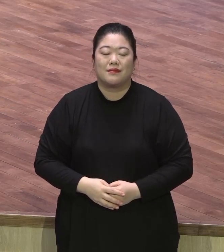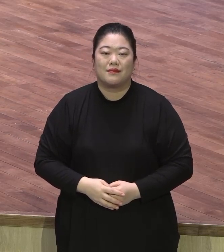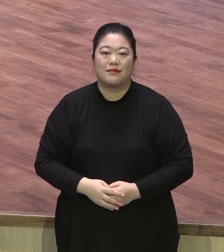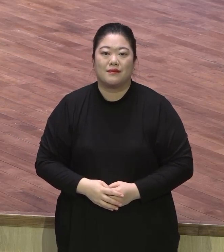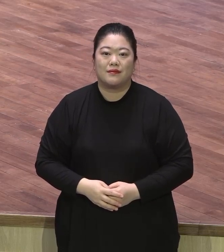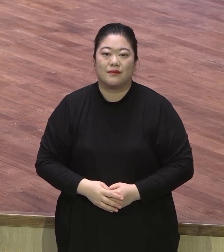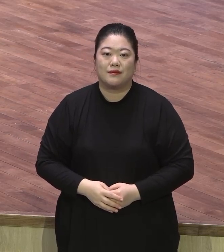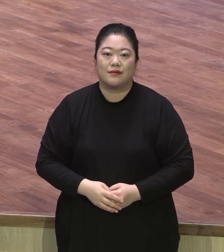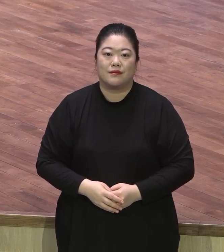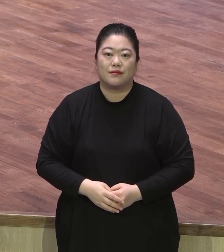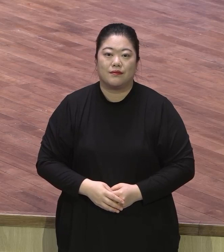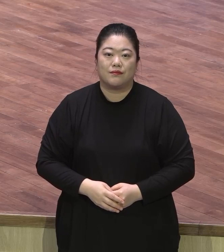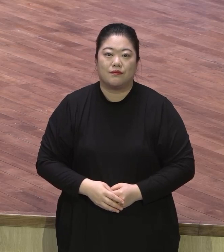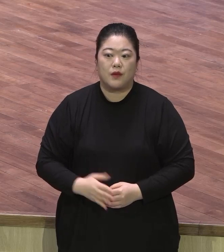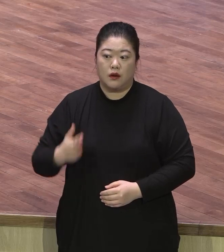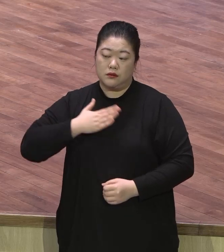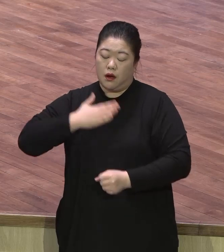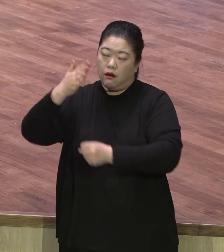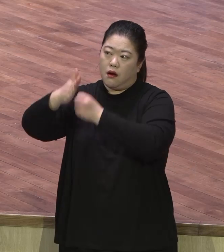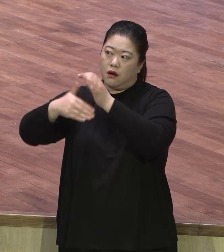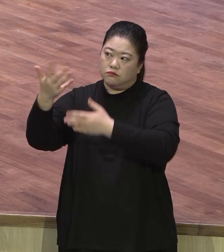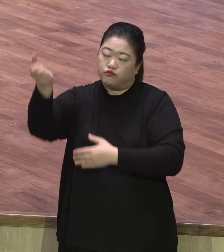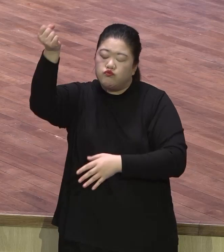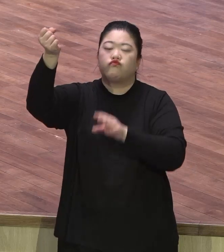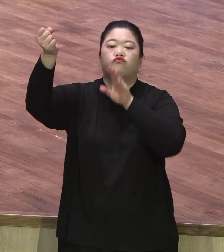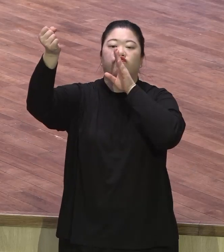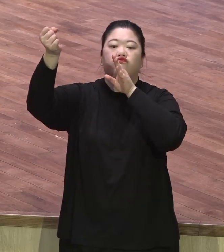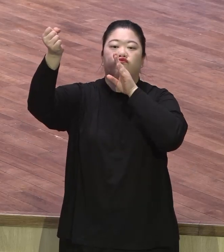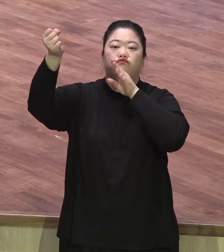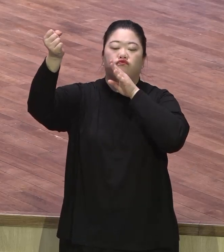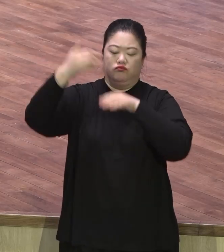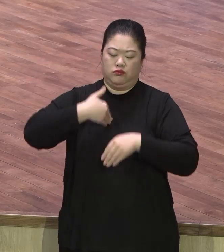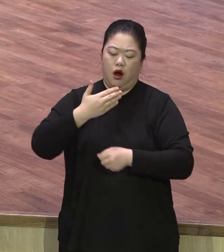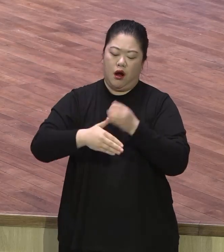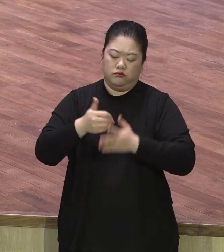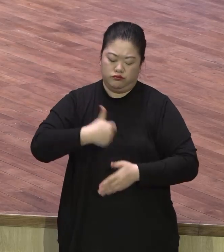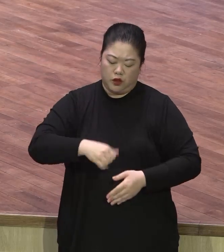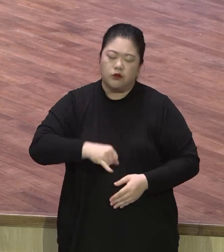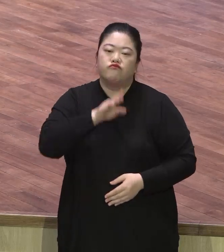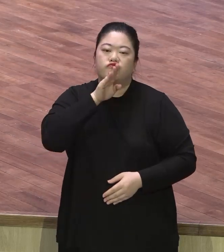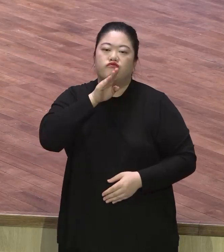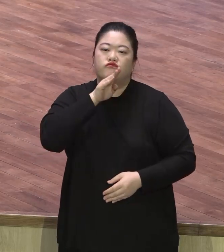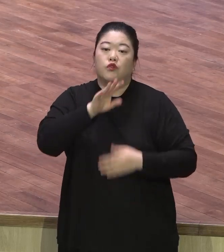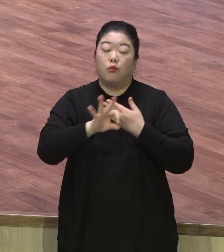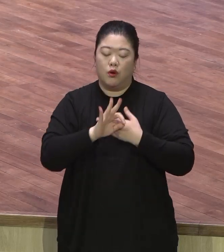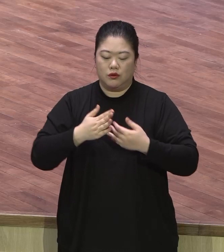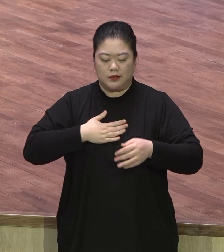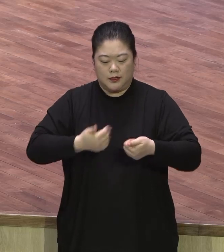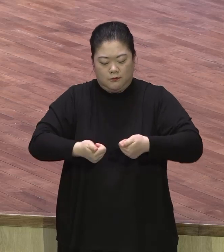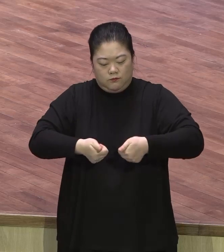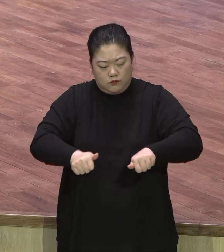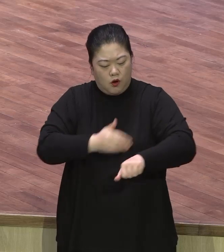하나님의 소유가 된 백성이니 하나님의 장이 된 신분과 권씨가 얼마나 큰지